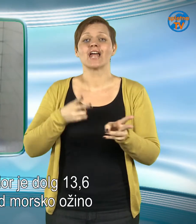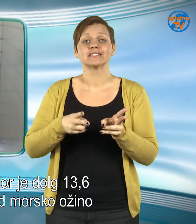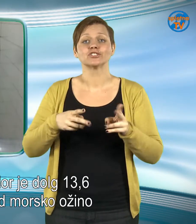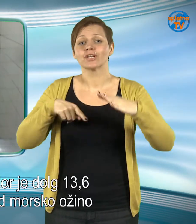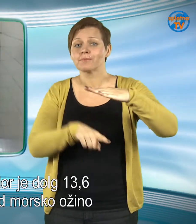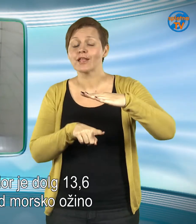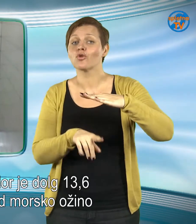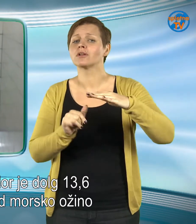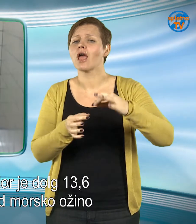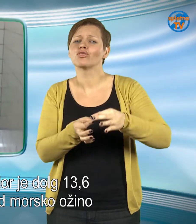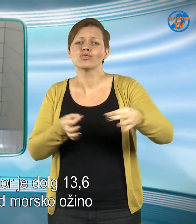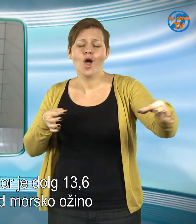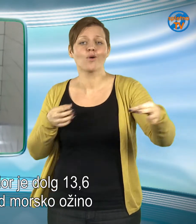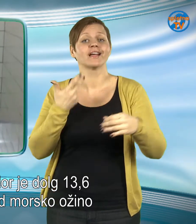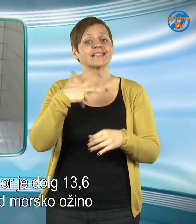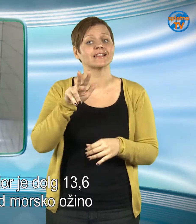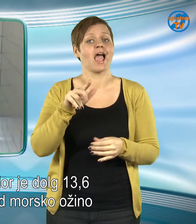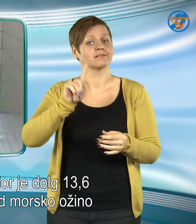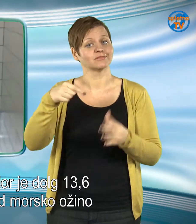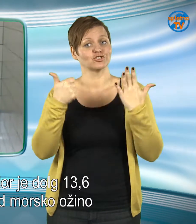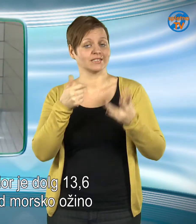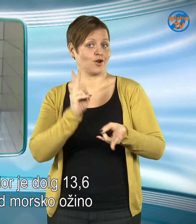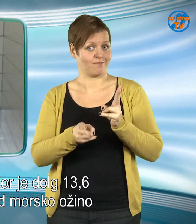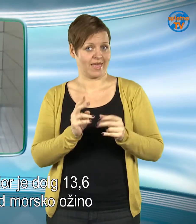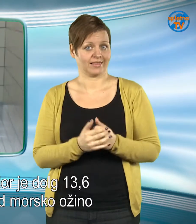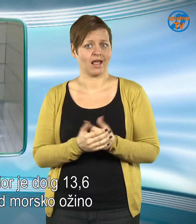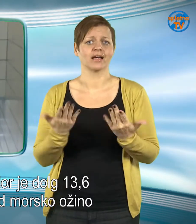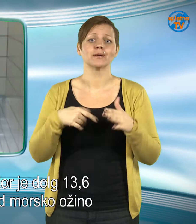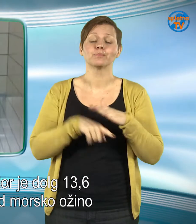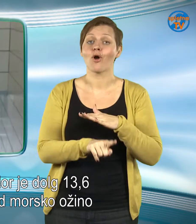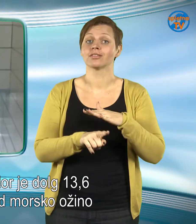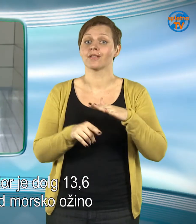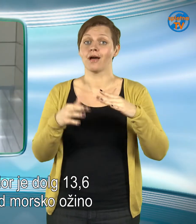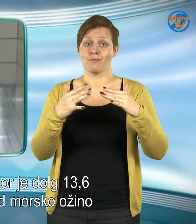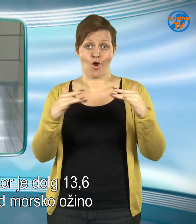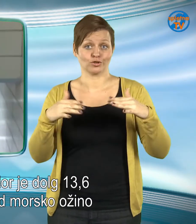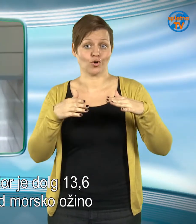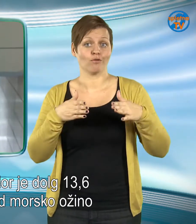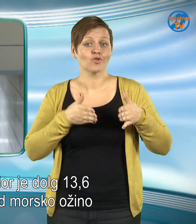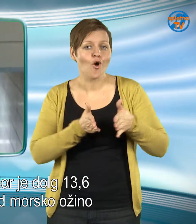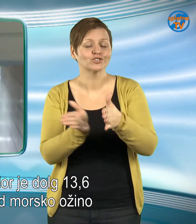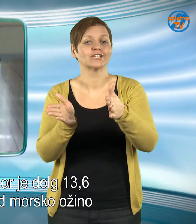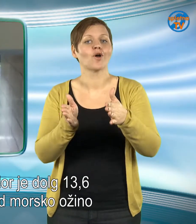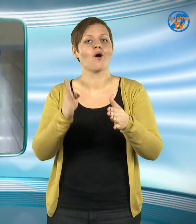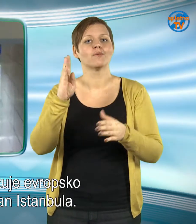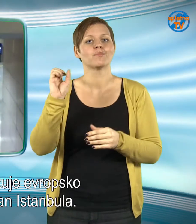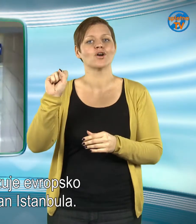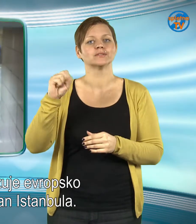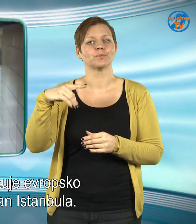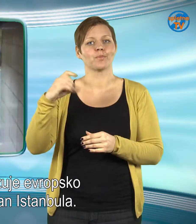Železniški predor je dolg 13,6 km in podmorsko ožino Bospor povezuje evropsko in azijsko